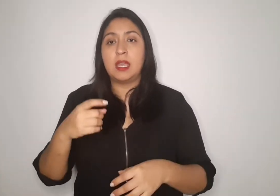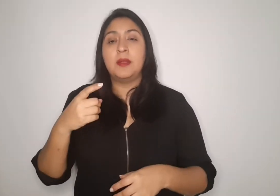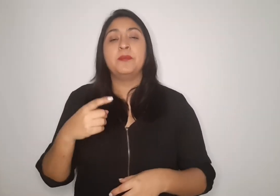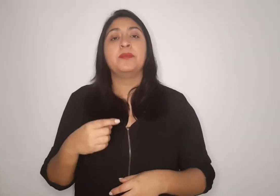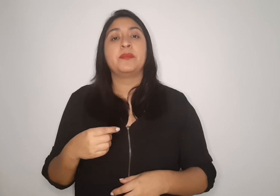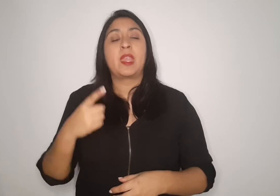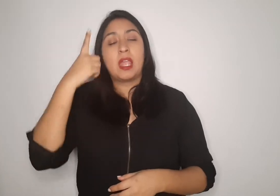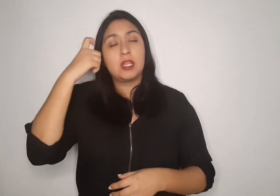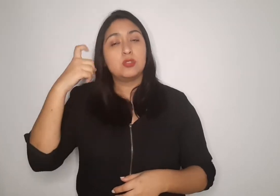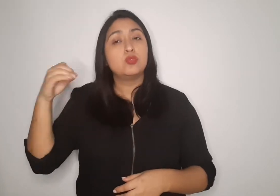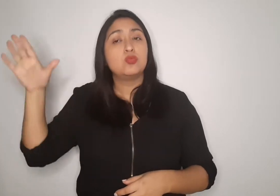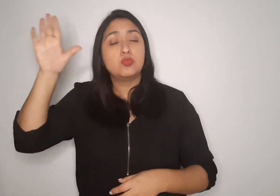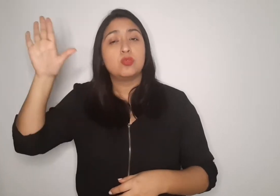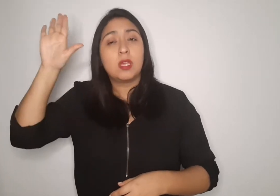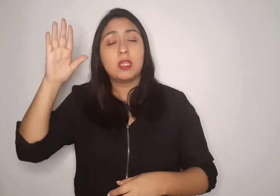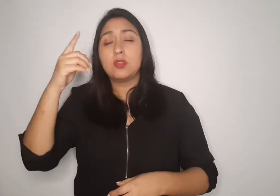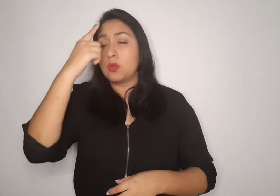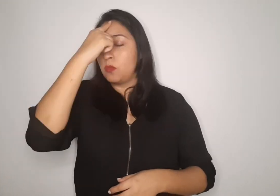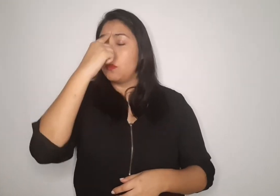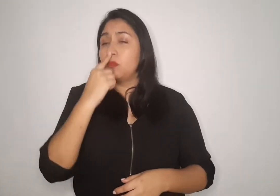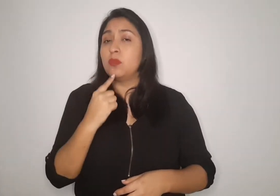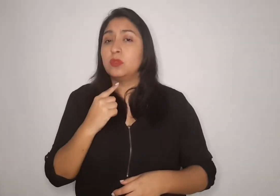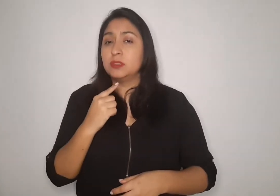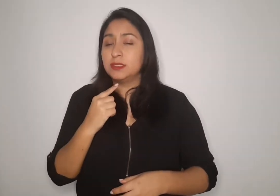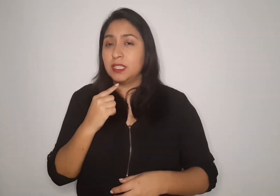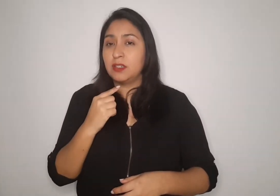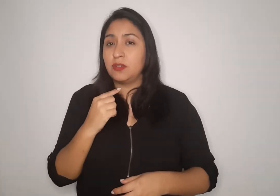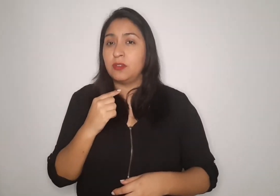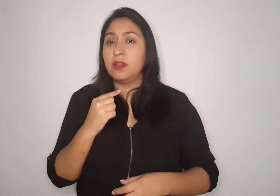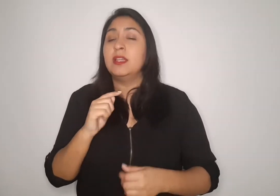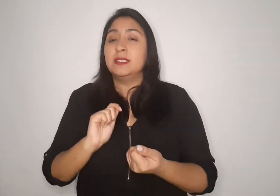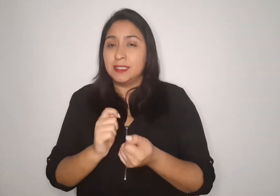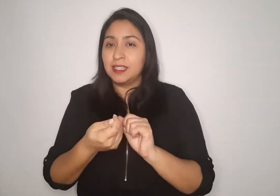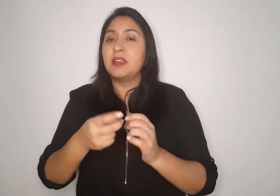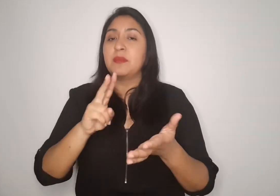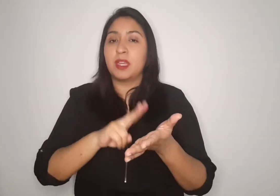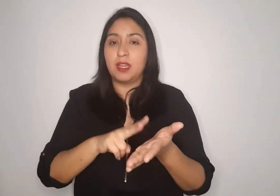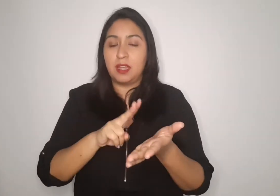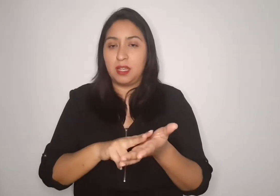el 2005, con la maravillosa idea arquitectónica de Cristián Undurraga.